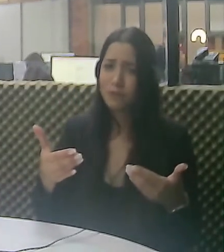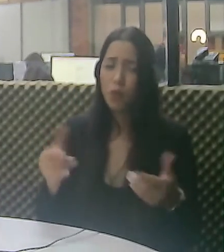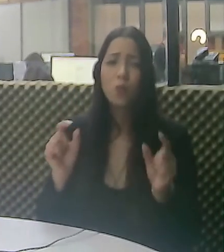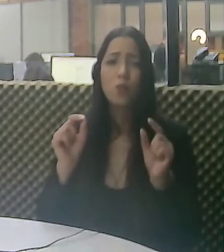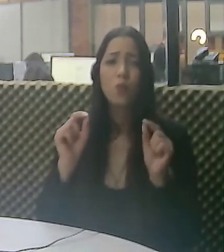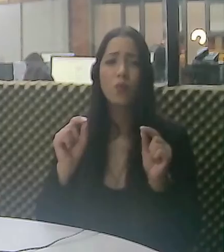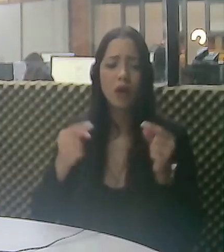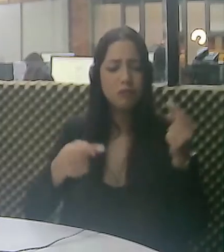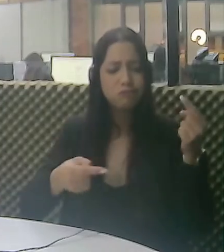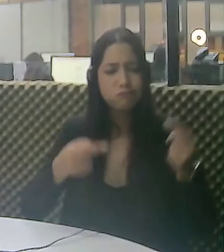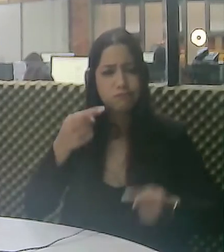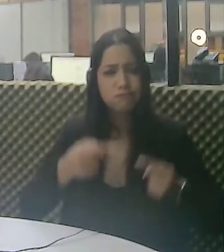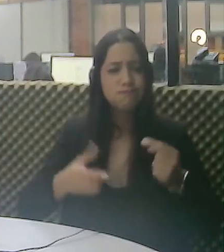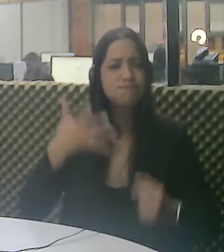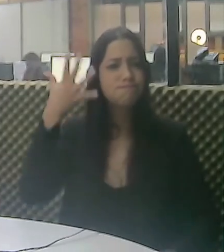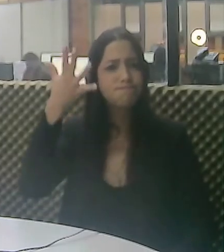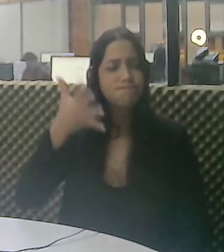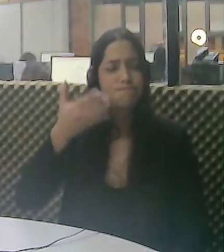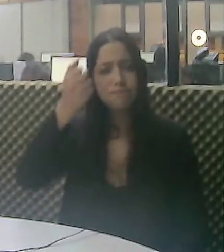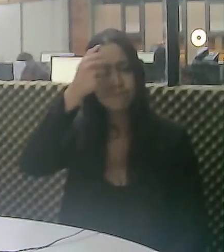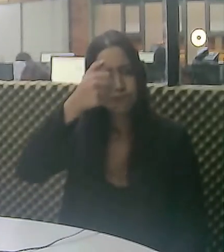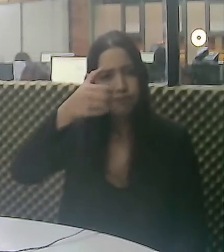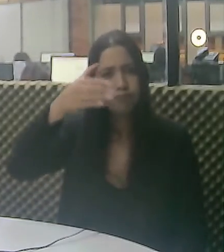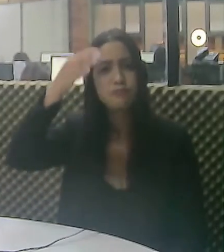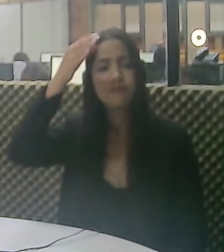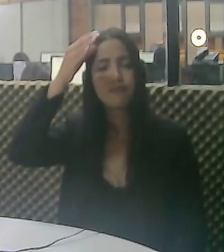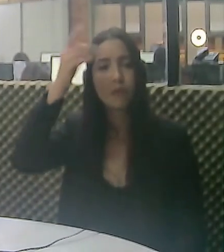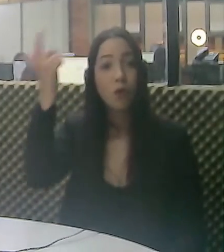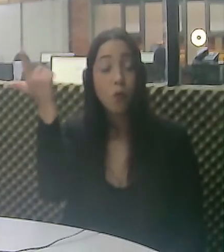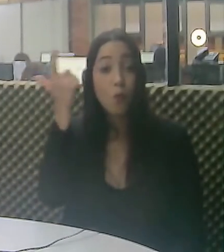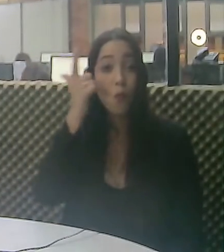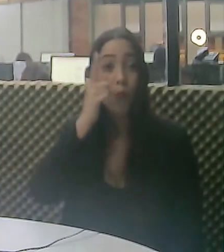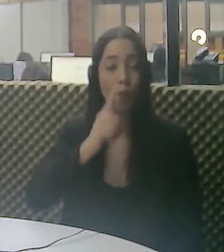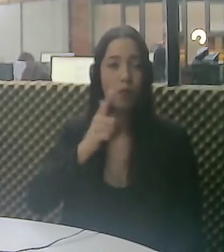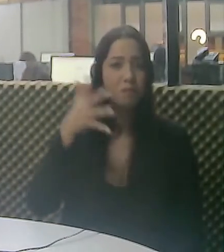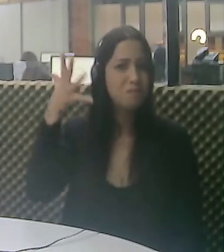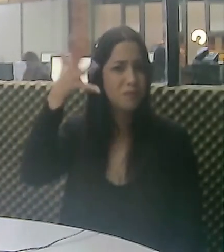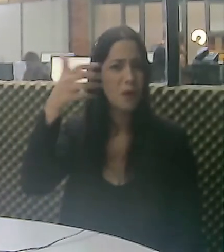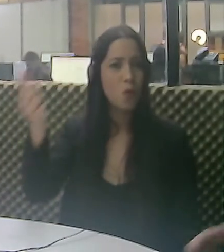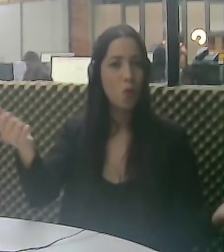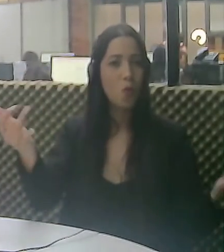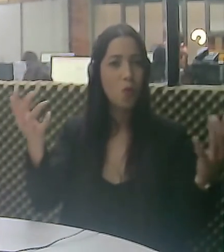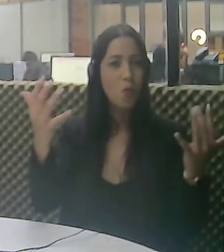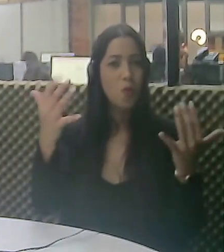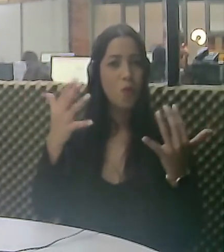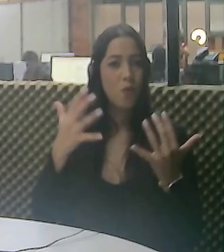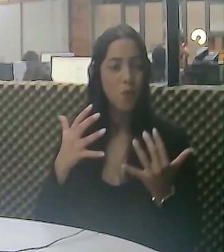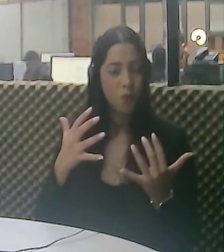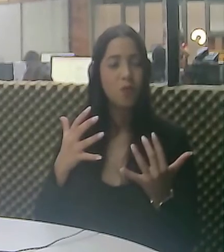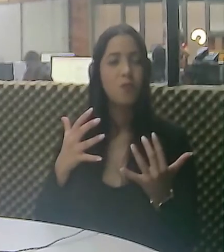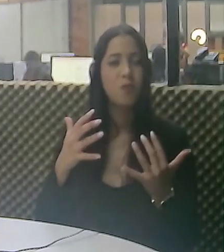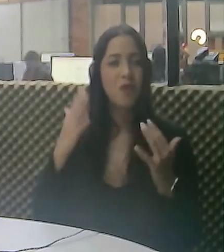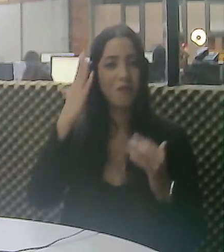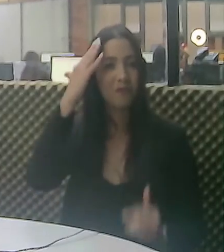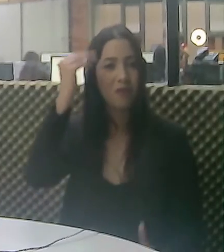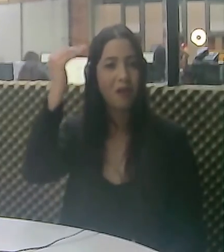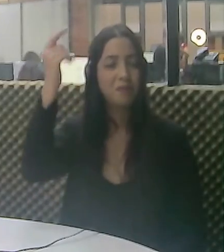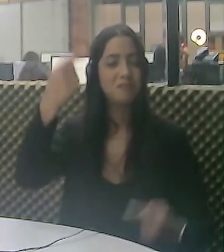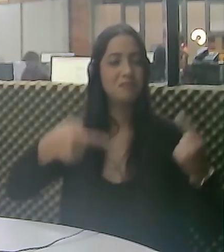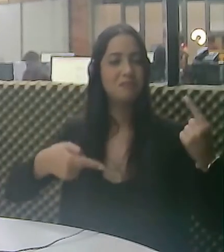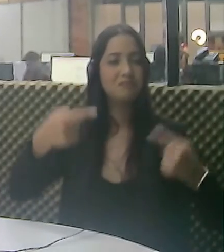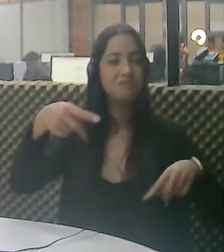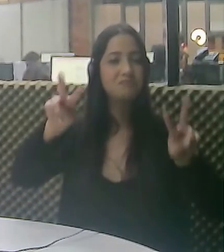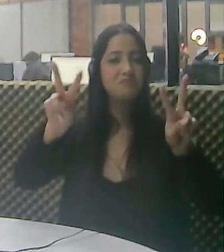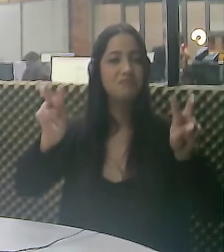através da construção do conhecimento temos grandes palestrantes do grande reforma vai discutir